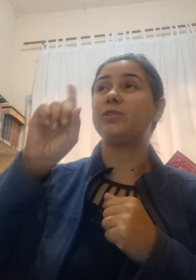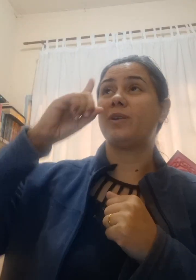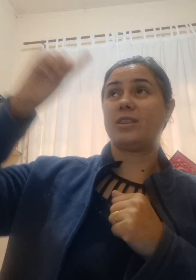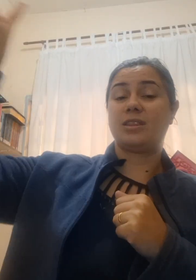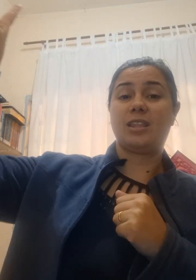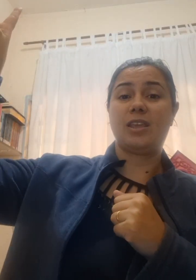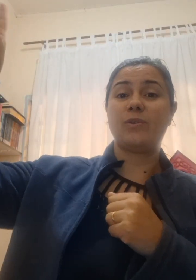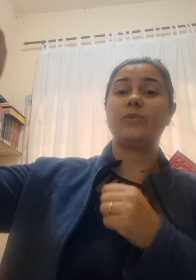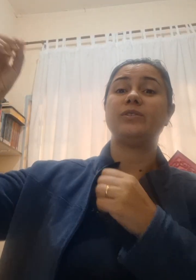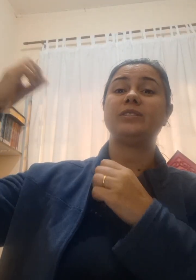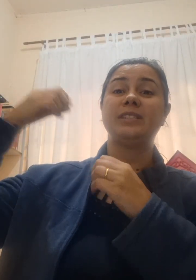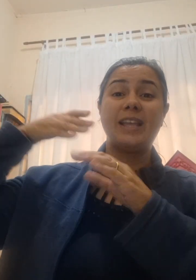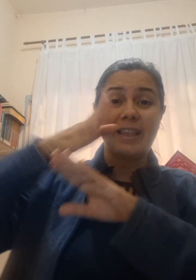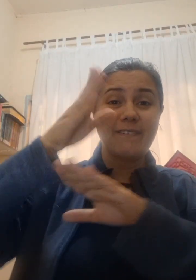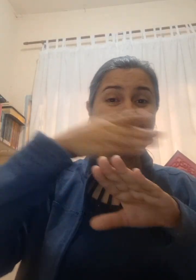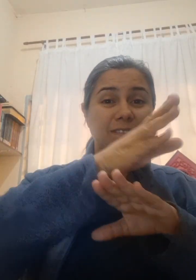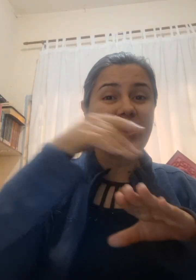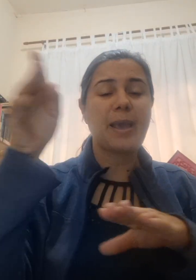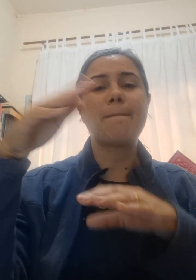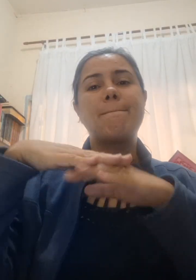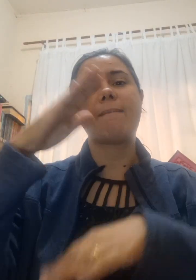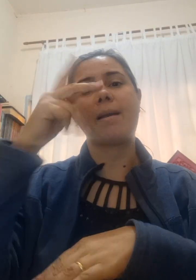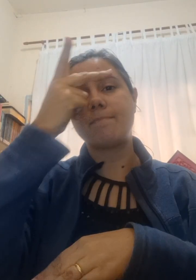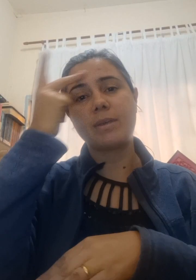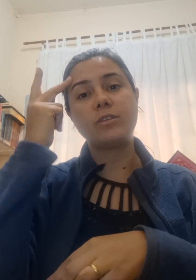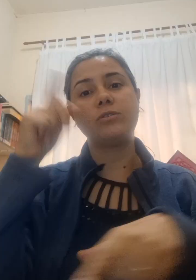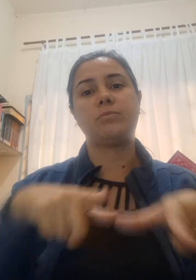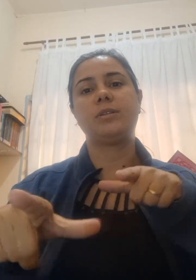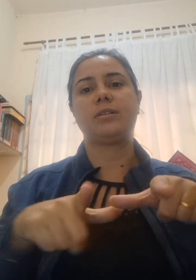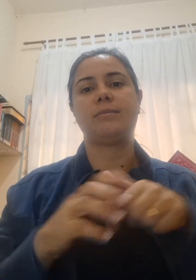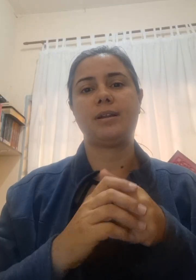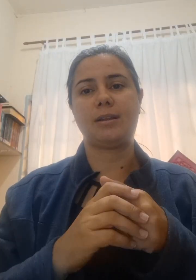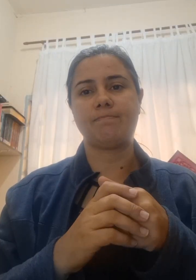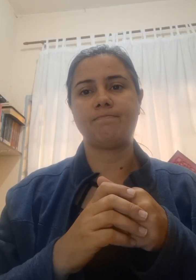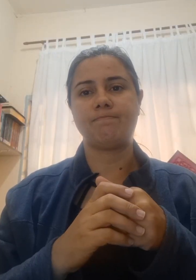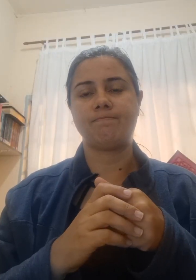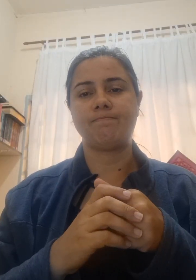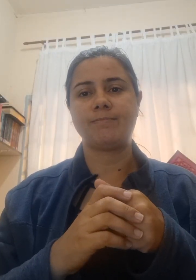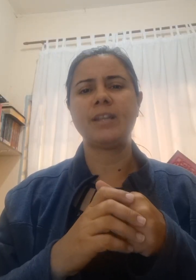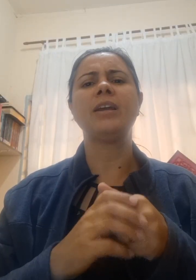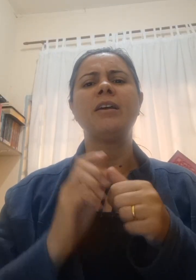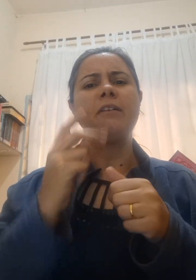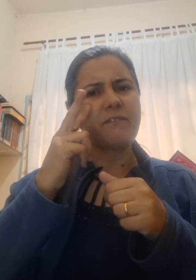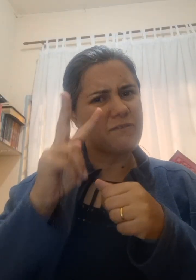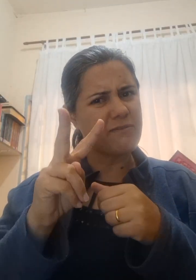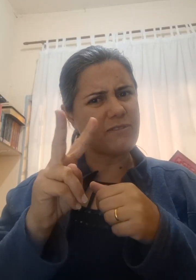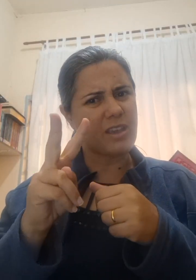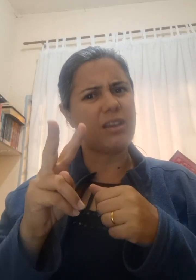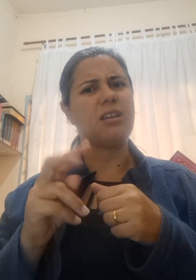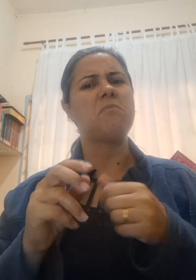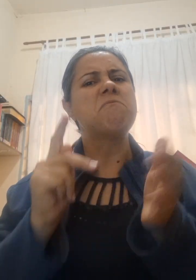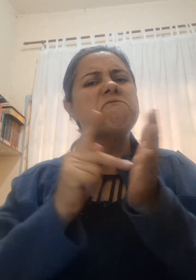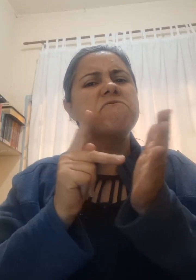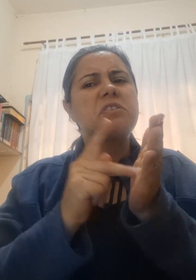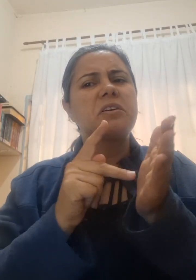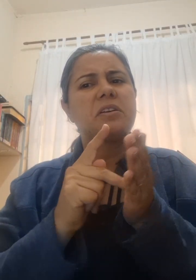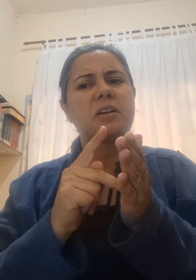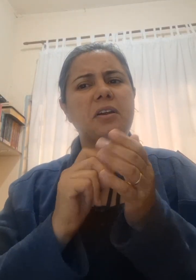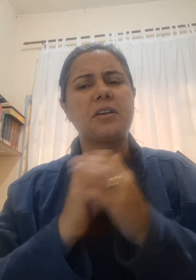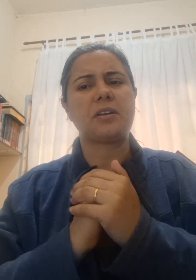Pedir para Deus enviar mais pessoas para trabalhar. Vamos ver algumas